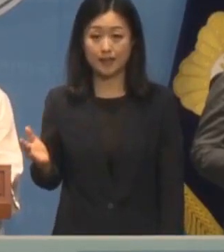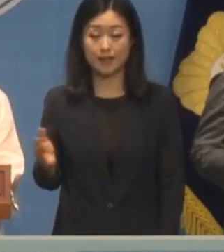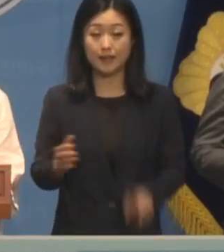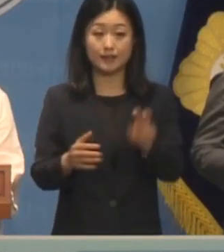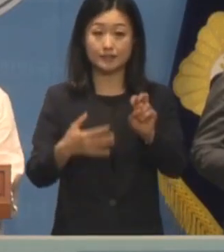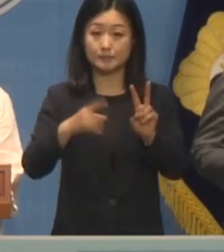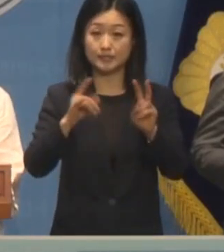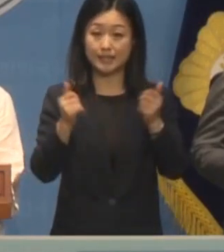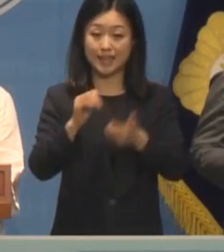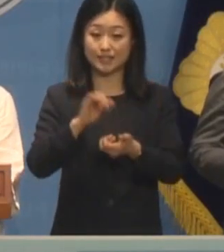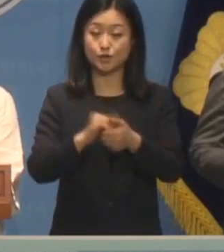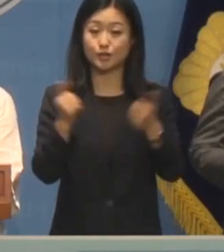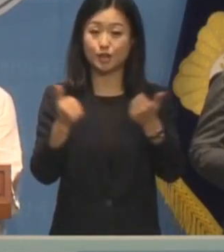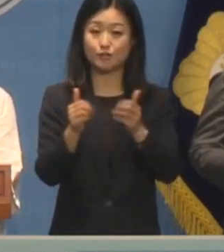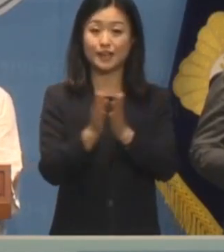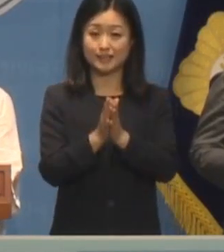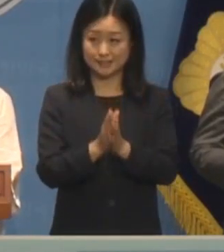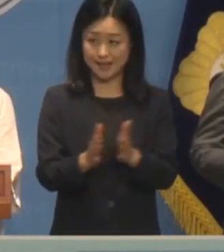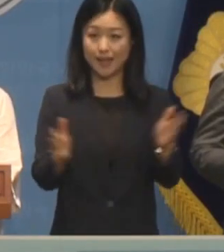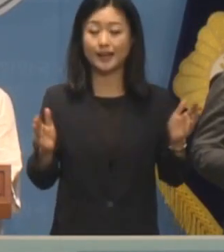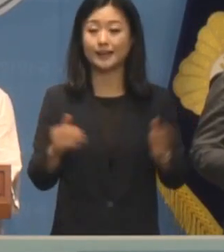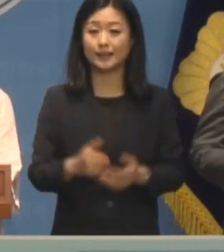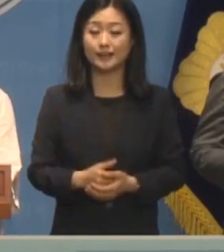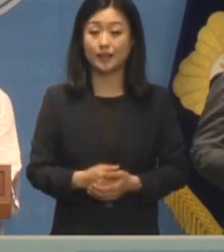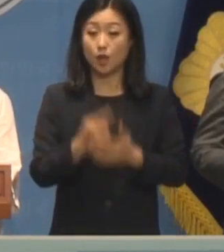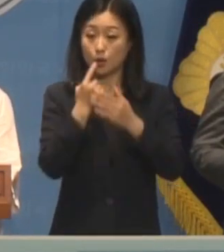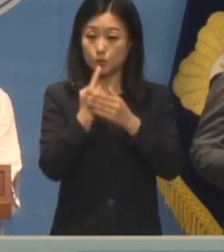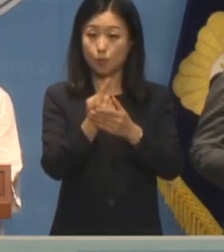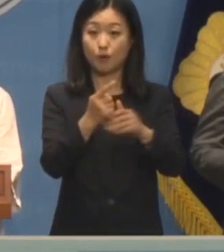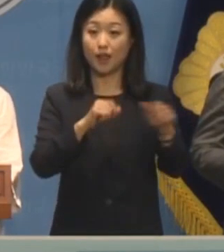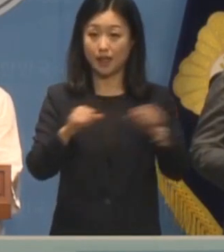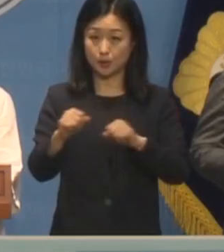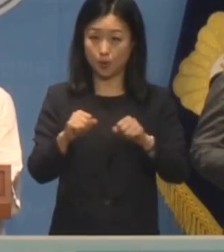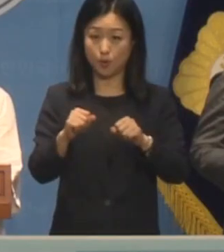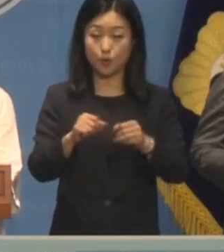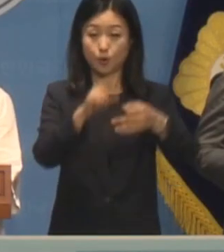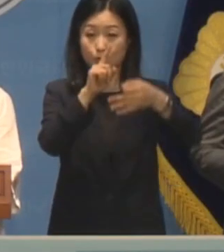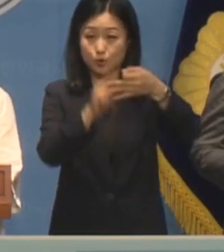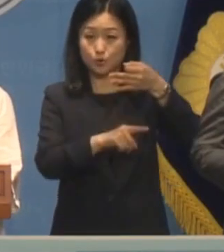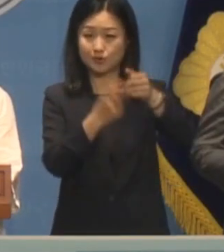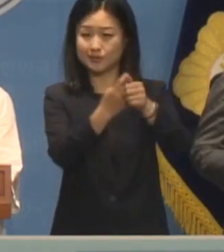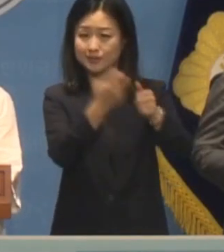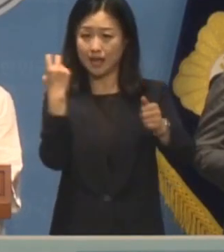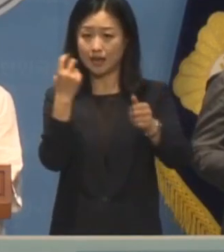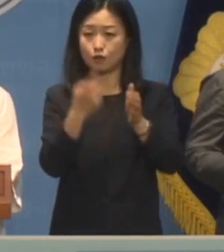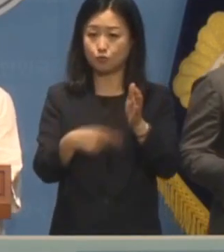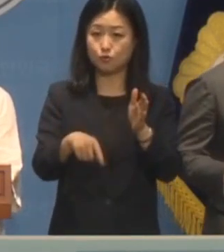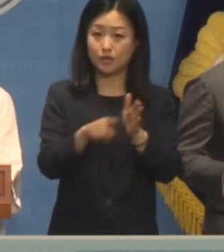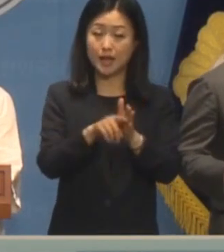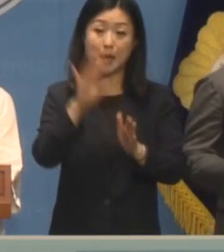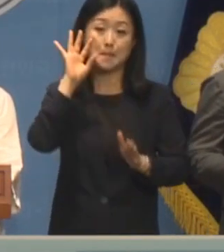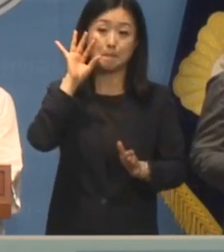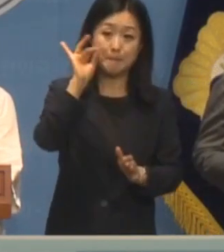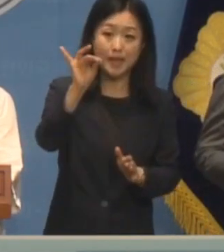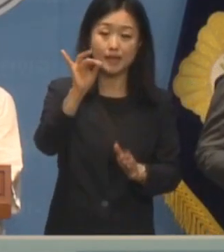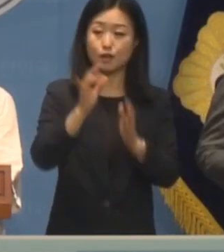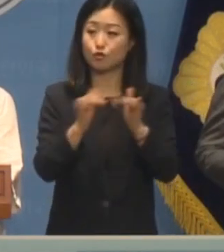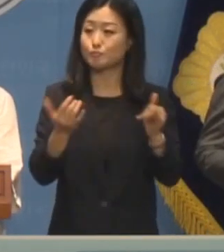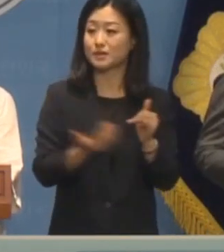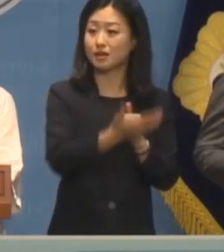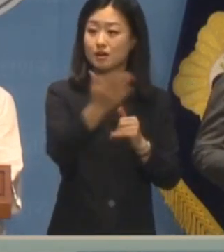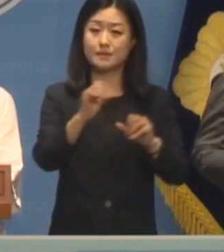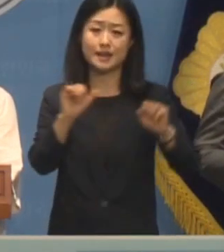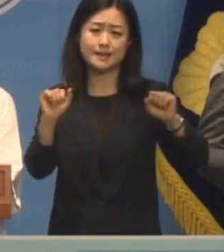22대 정기 국회가 시작되었습니다. 촛불행동은 윤석열 탄핵을 위한 100일 범국민